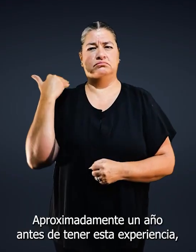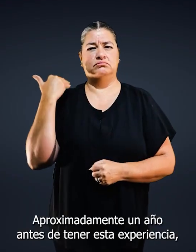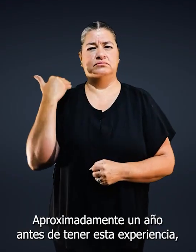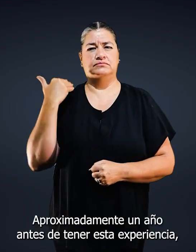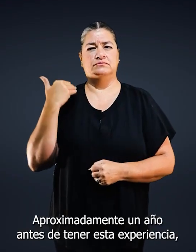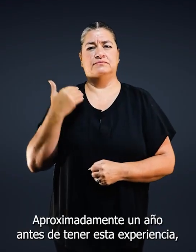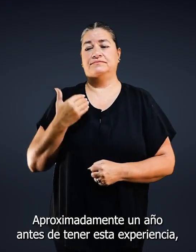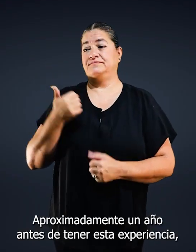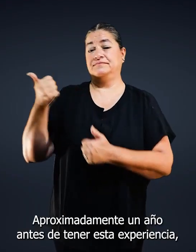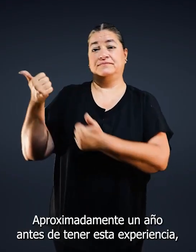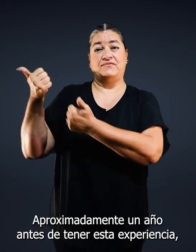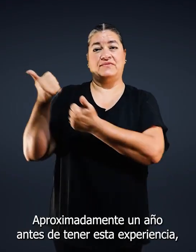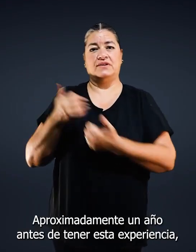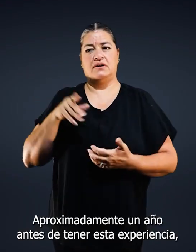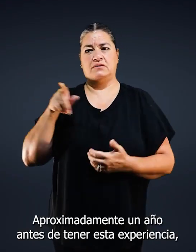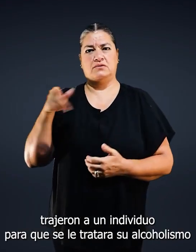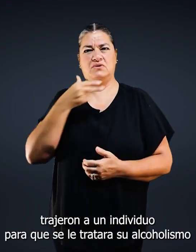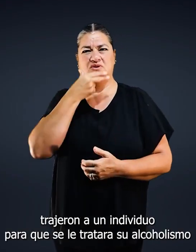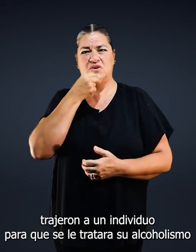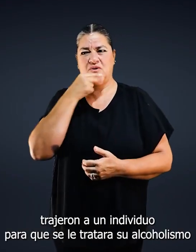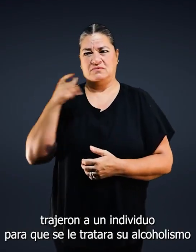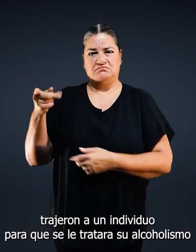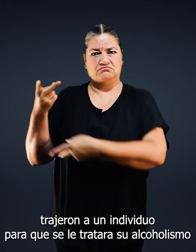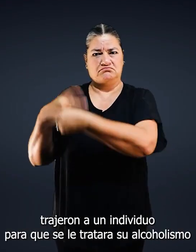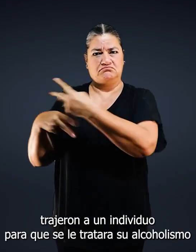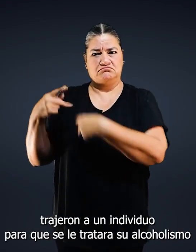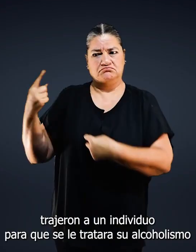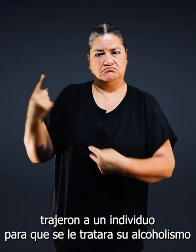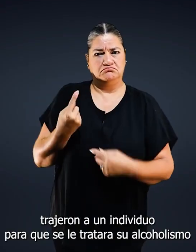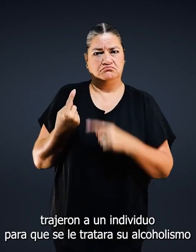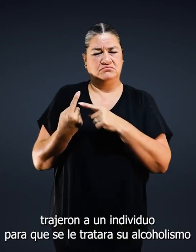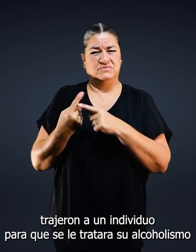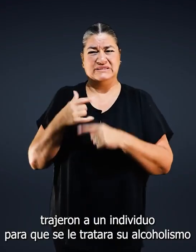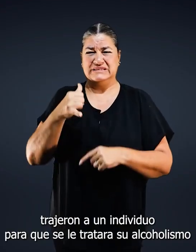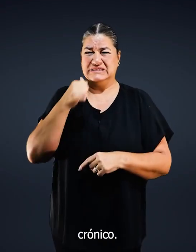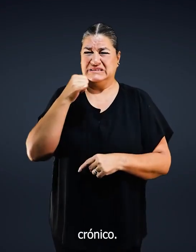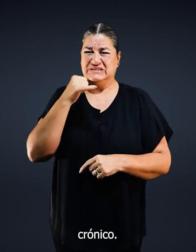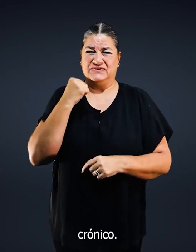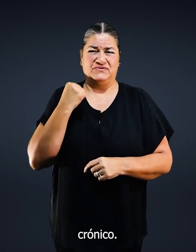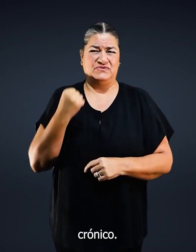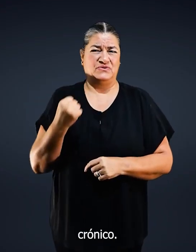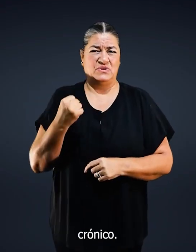Aproximadamente un año antes de tener esta experiencia, trajeron a un individuo para que se le tratara su alcoholismo crónico.